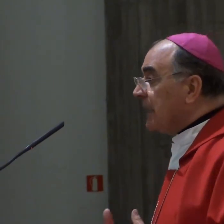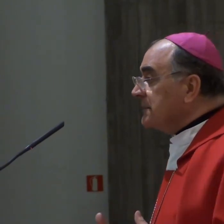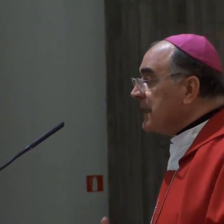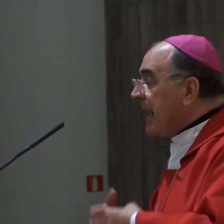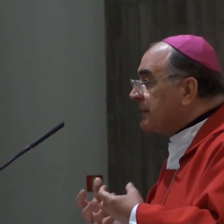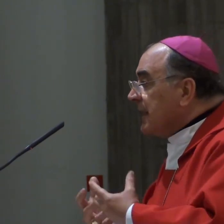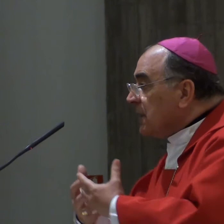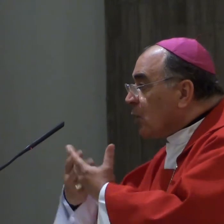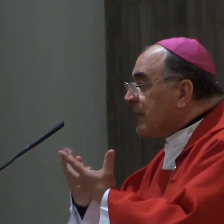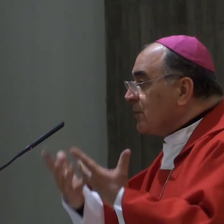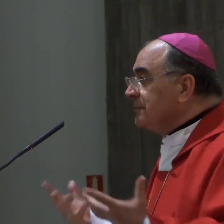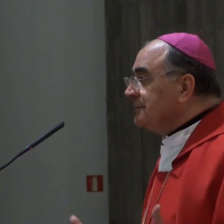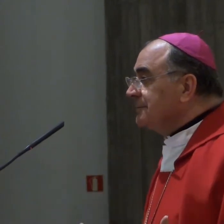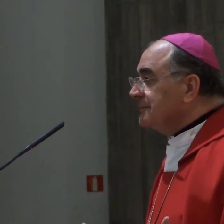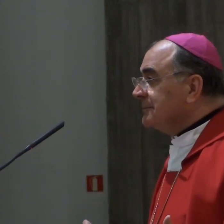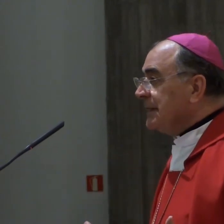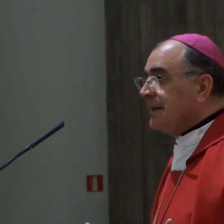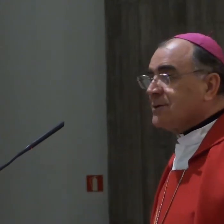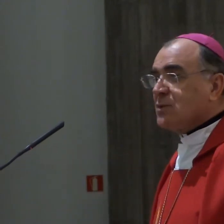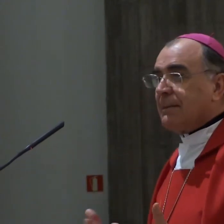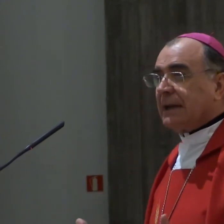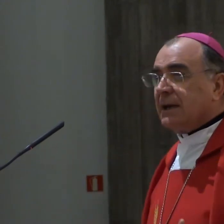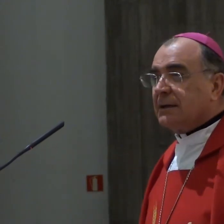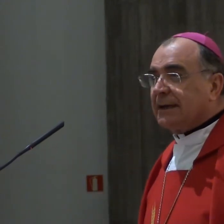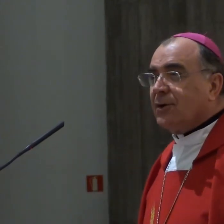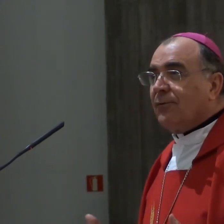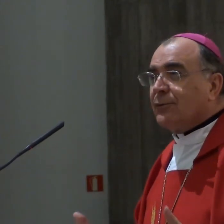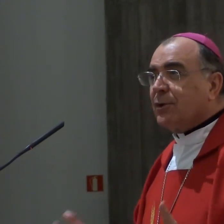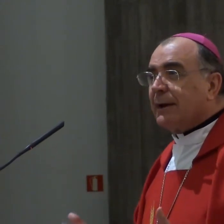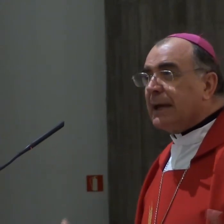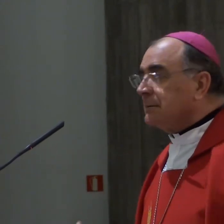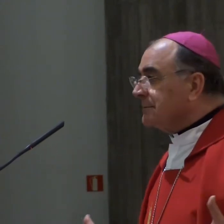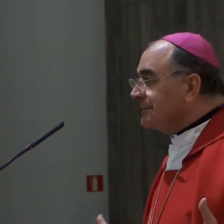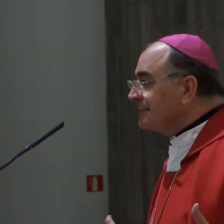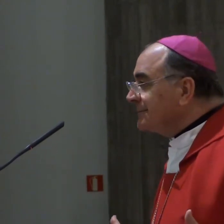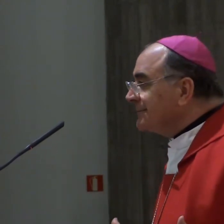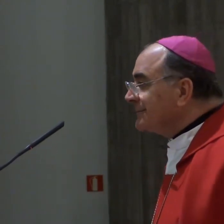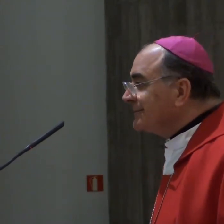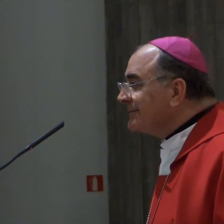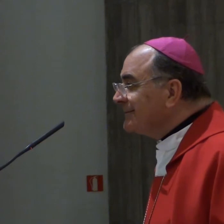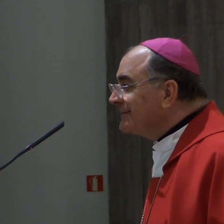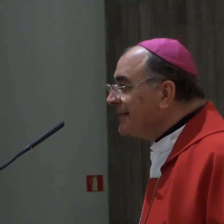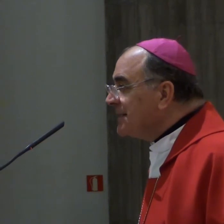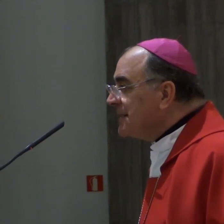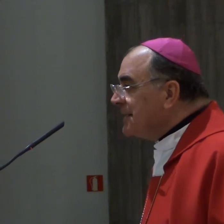chifía hace ruido es una máquina que no funciona bien